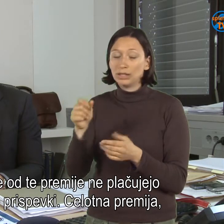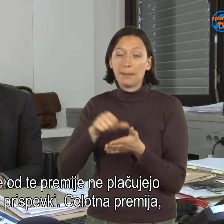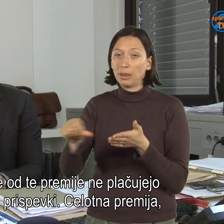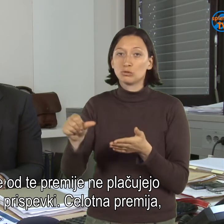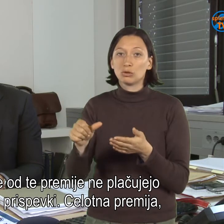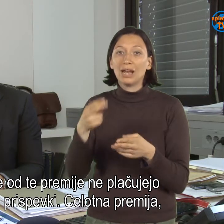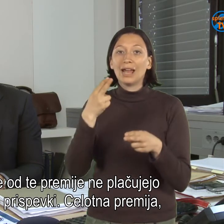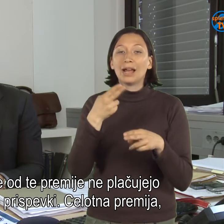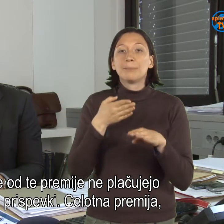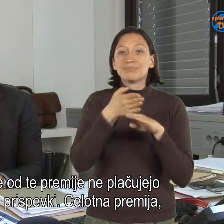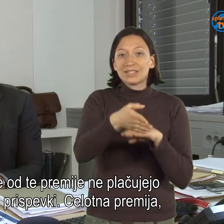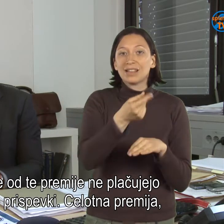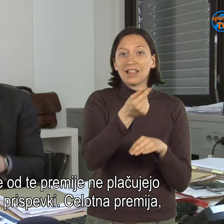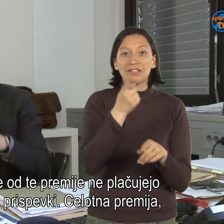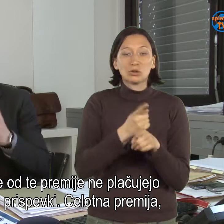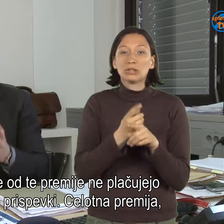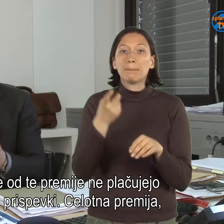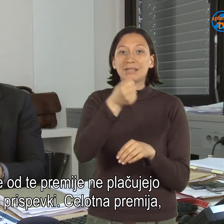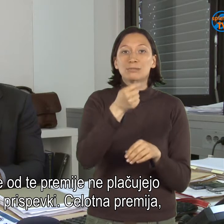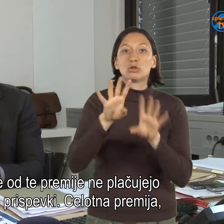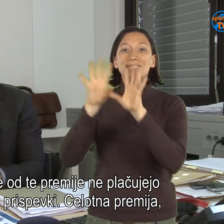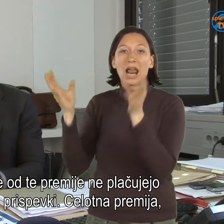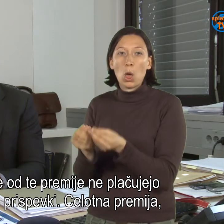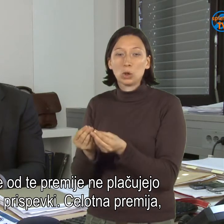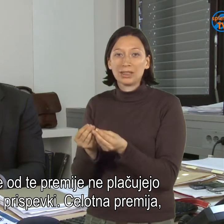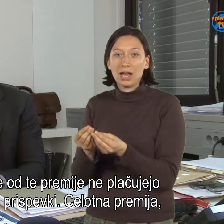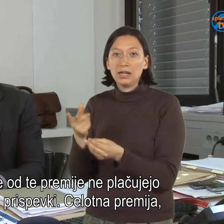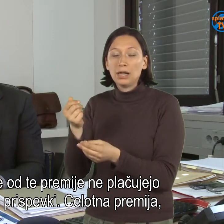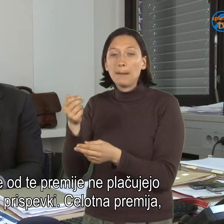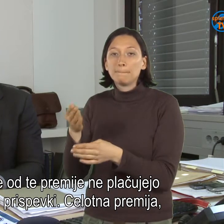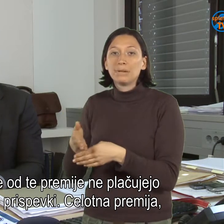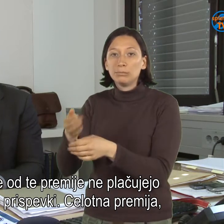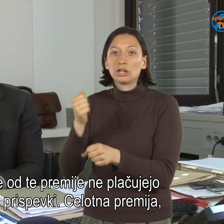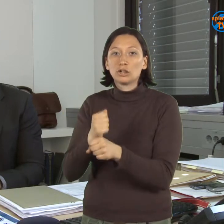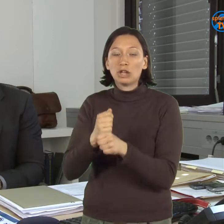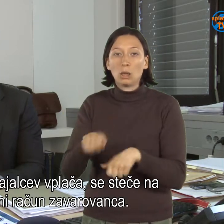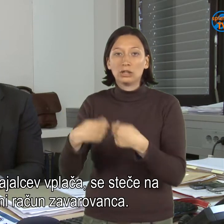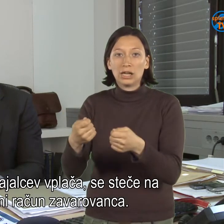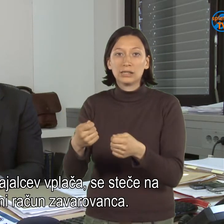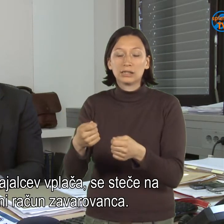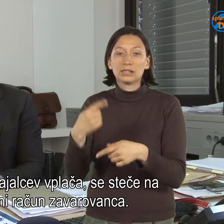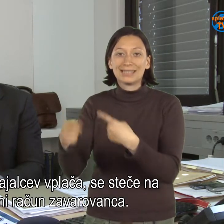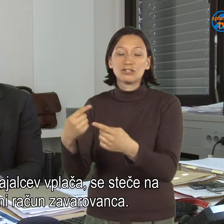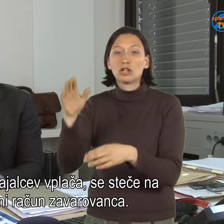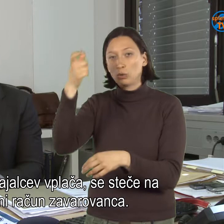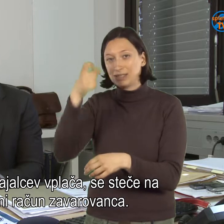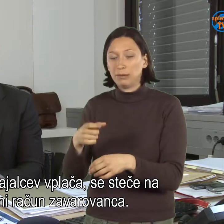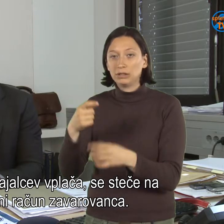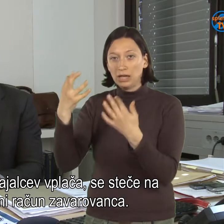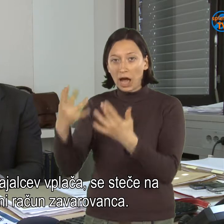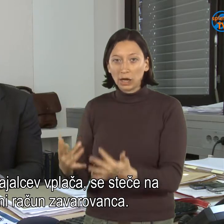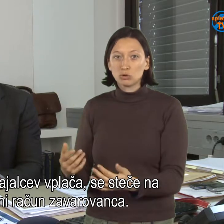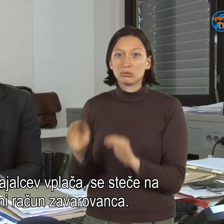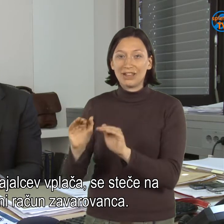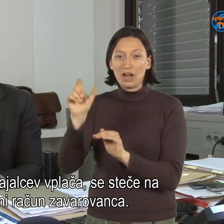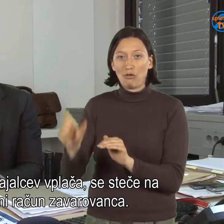rekel, davki in tudi ne prispevki, se pravi celotna premija, ki jo vplača delodajalec, se steče na osebni račun